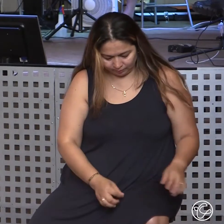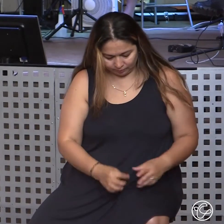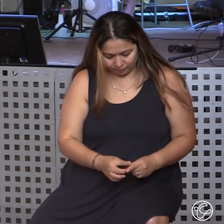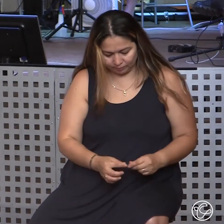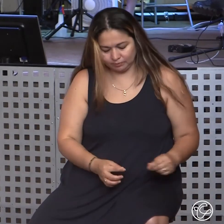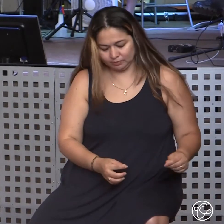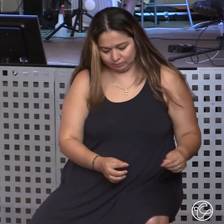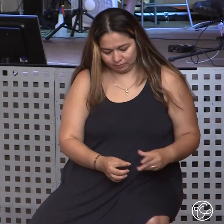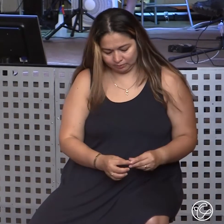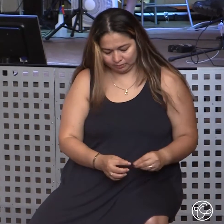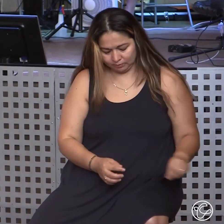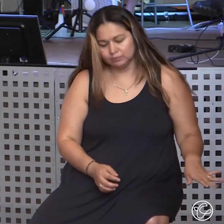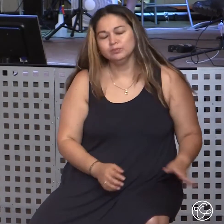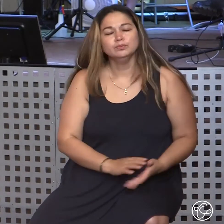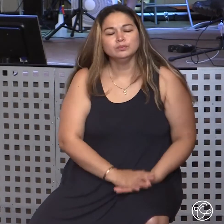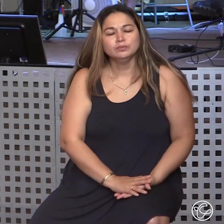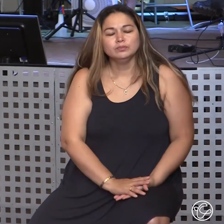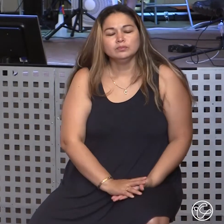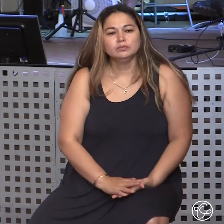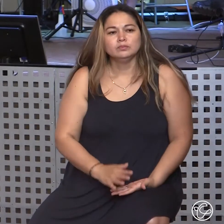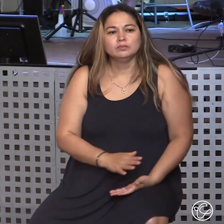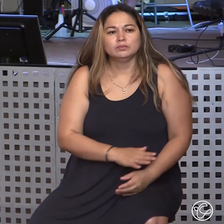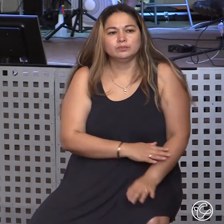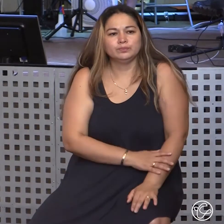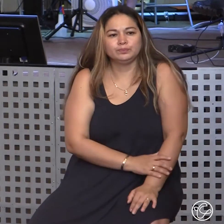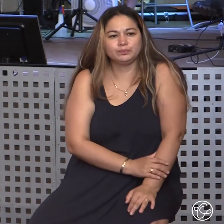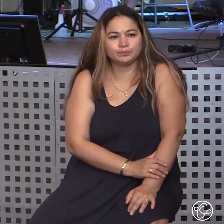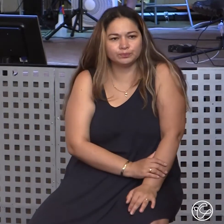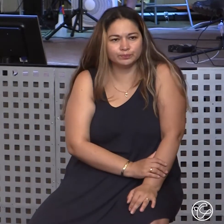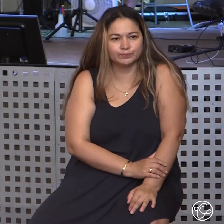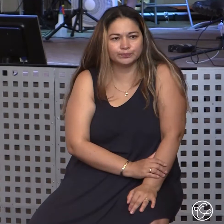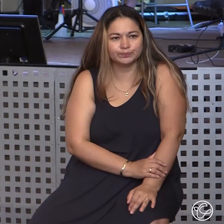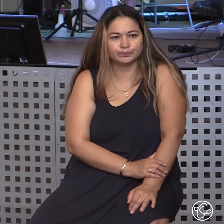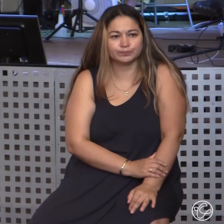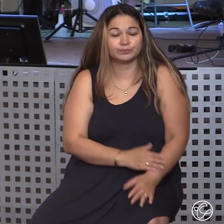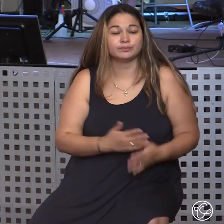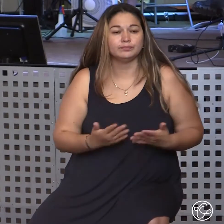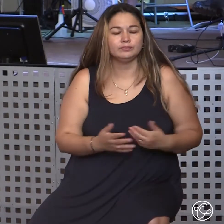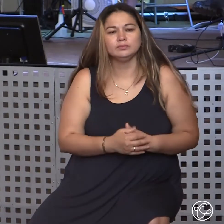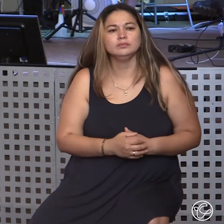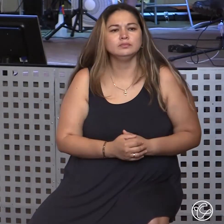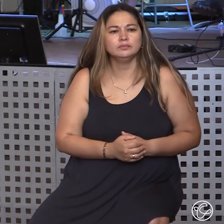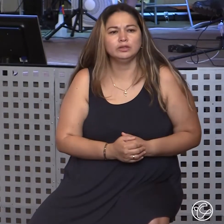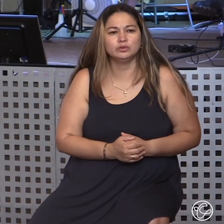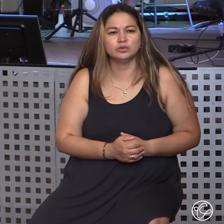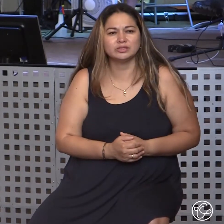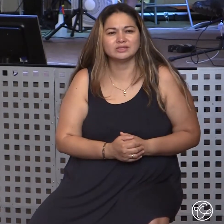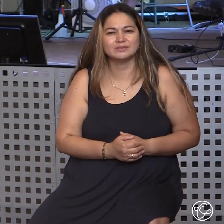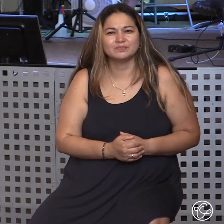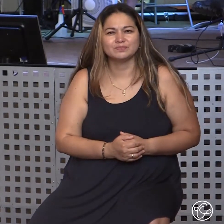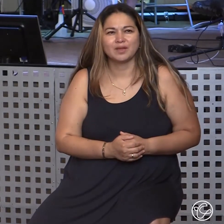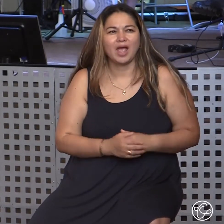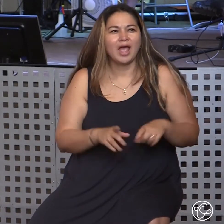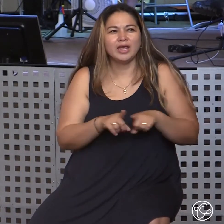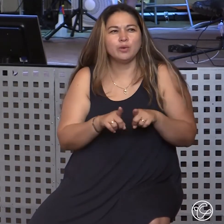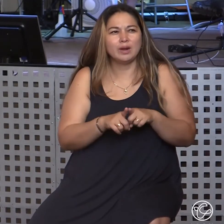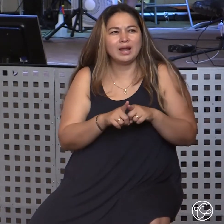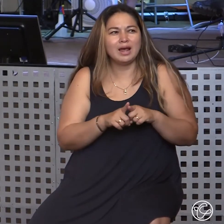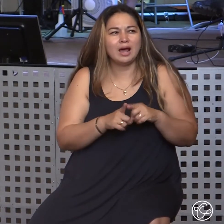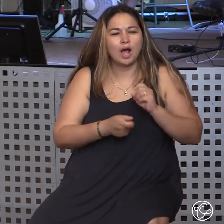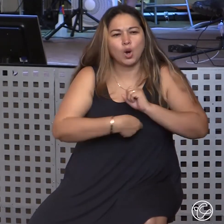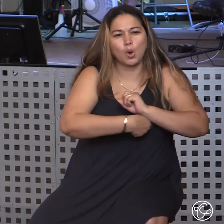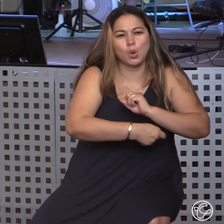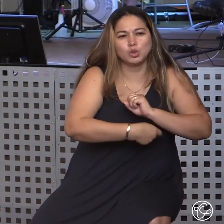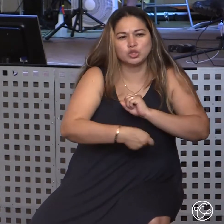manera extravagante, de manera grandiosa, a eso que decía, a esa cosecha de la